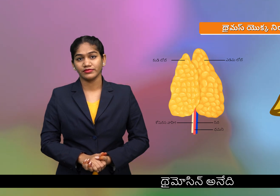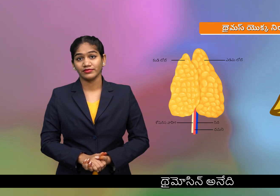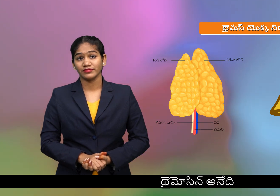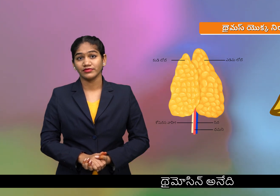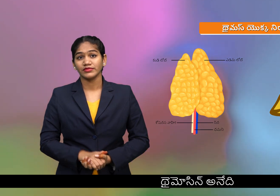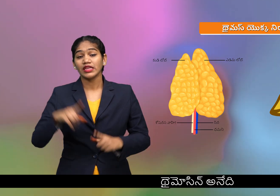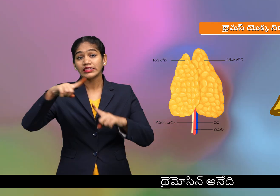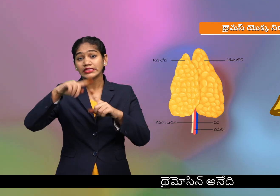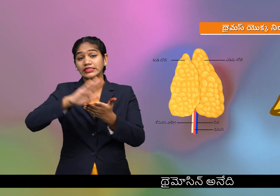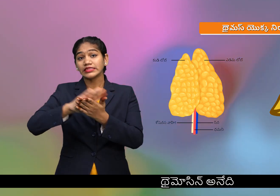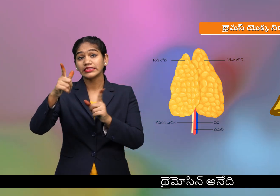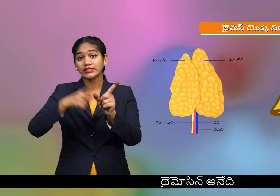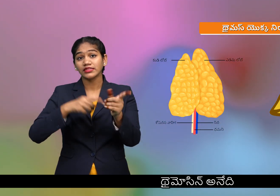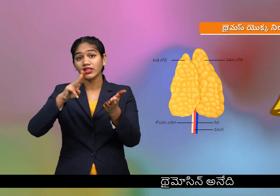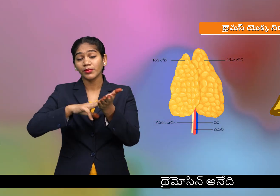థైమోసిన్ అనేది